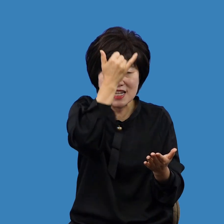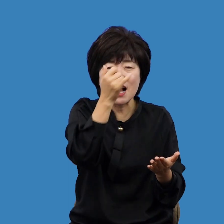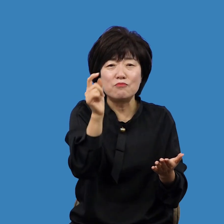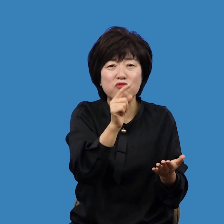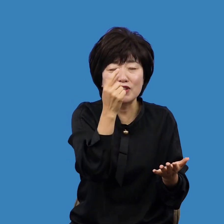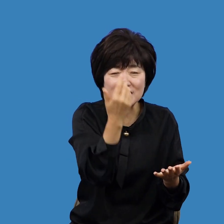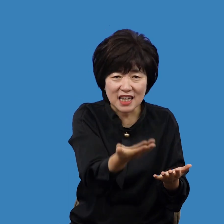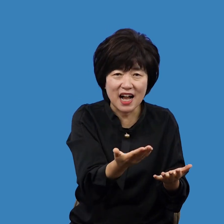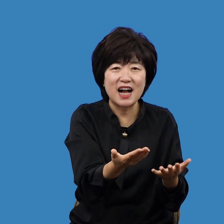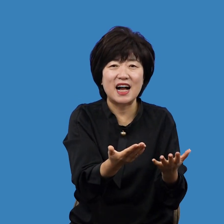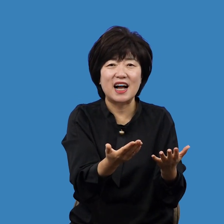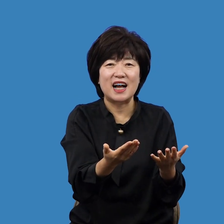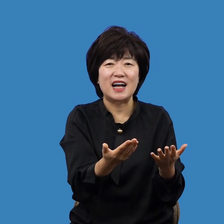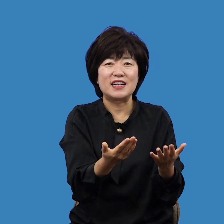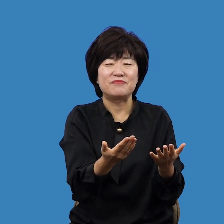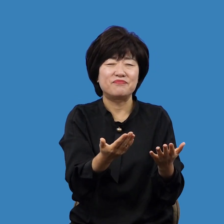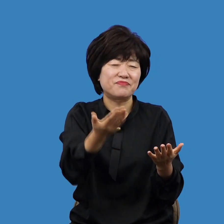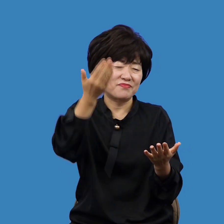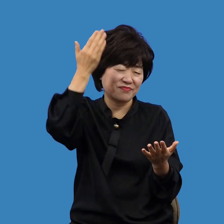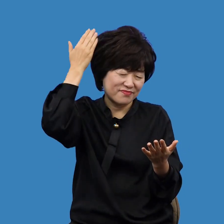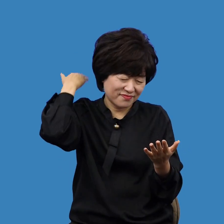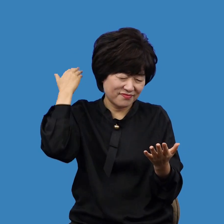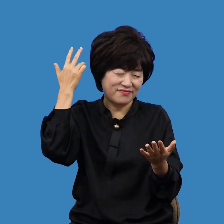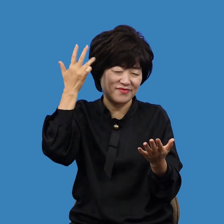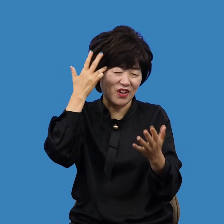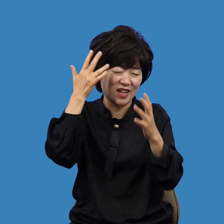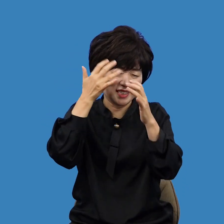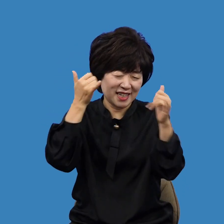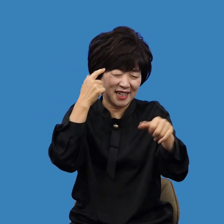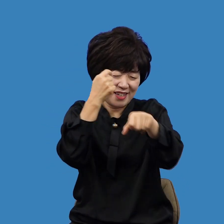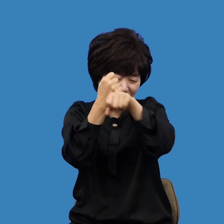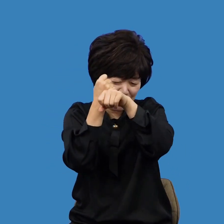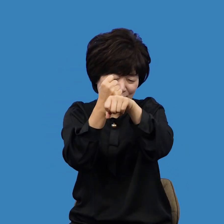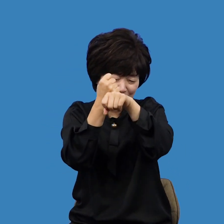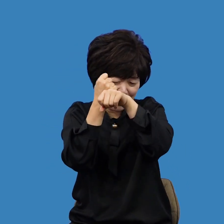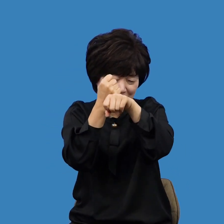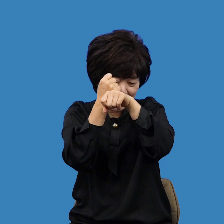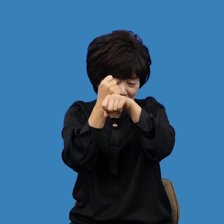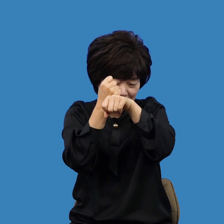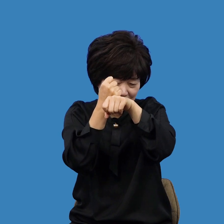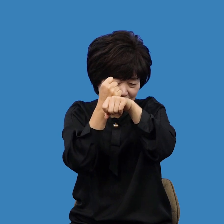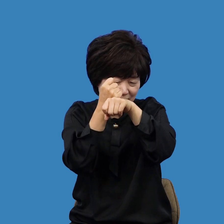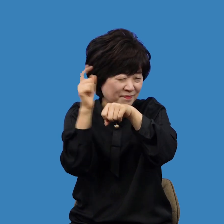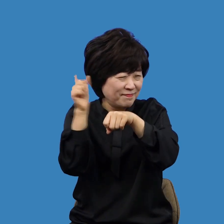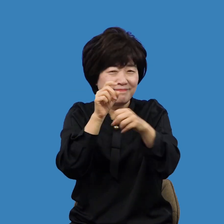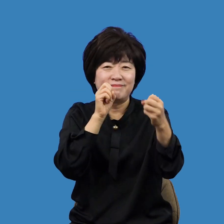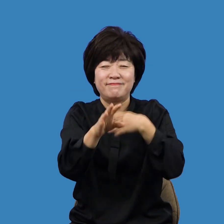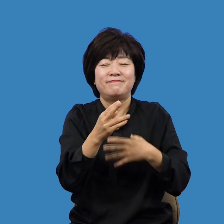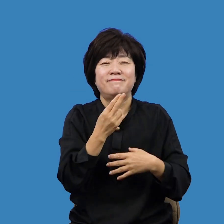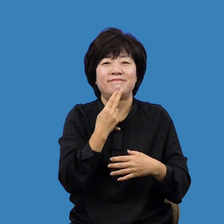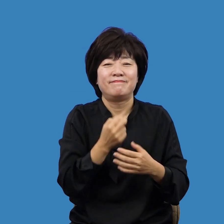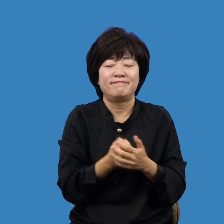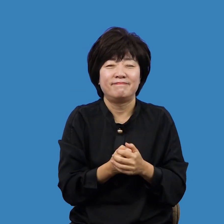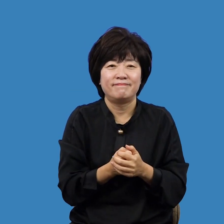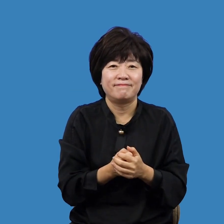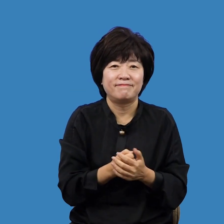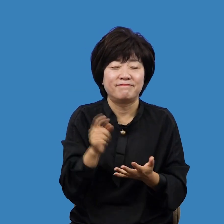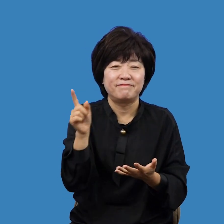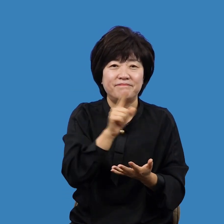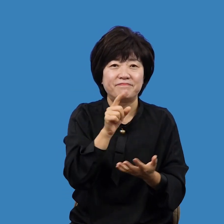것을 찾는 게 지난 수천 년 동안 철학자들의 과제였어요. 그런데 아직 nobody knows. 아직 아무도